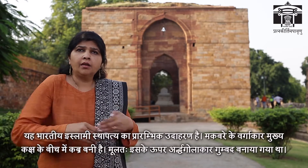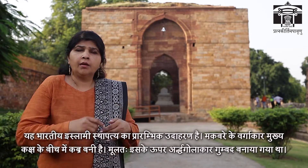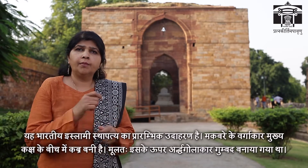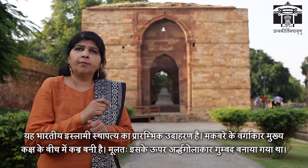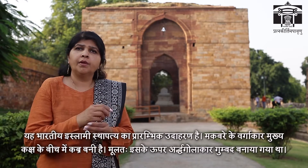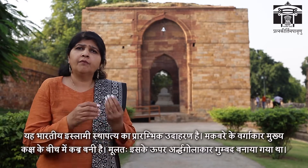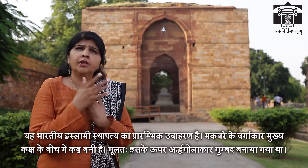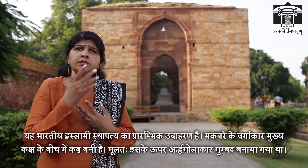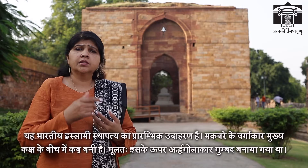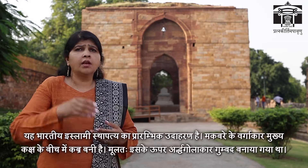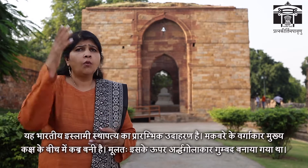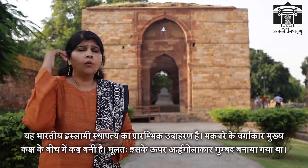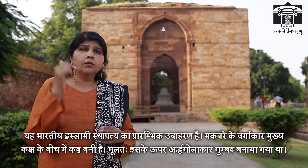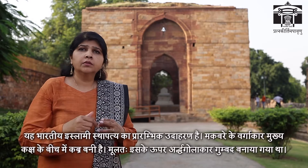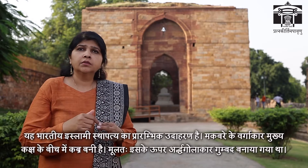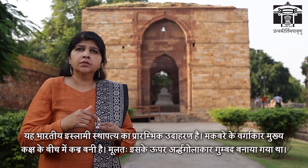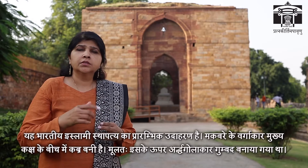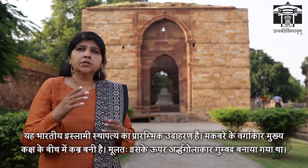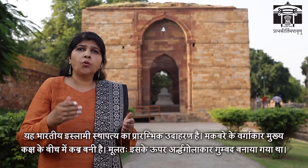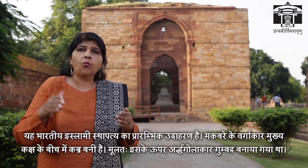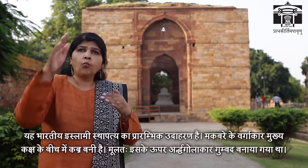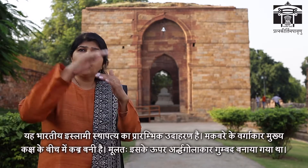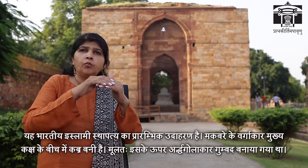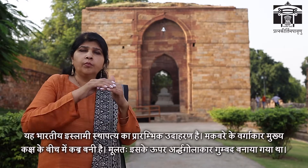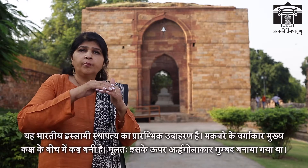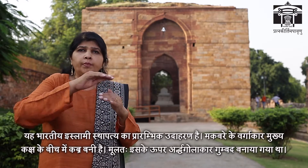मूलतः इसके ऊपर अर्धगोलाकार गुंबद बनाया गया था।